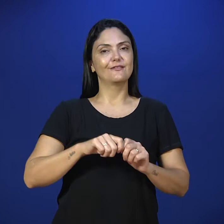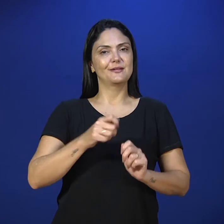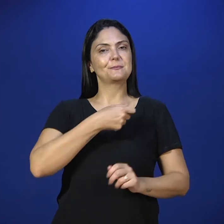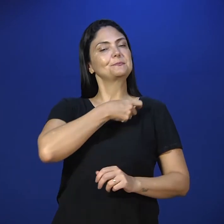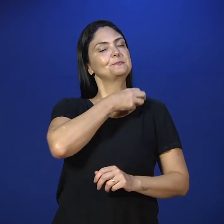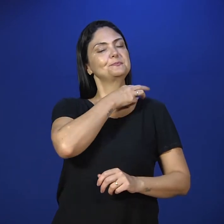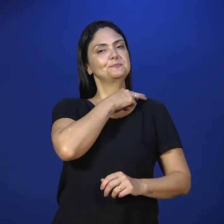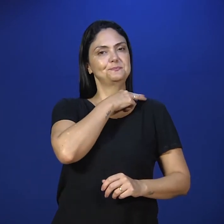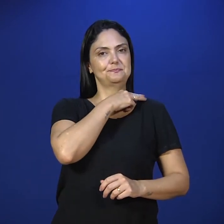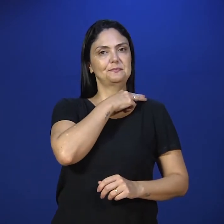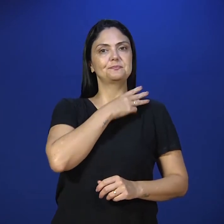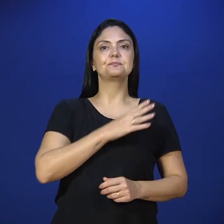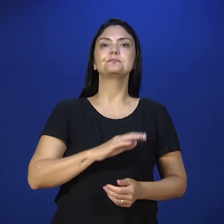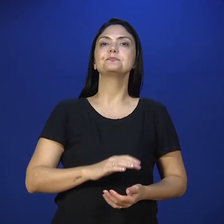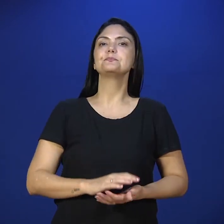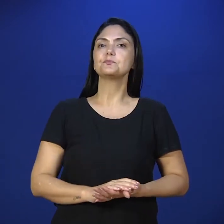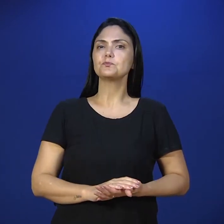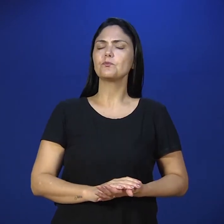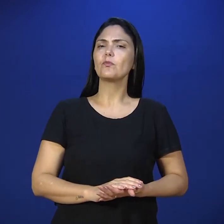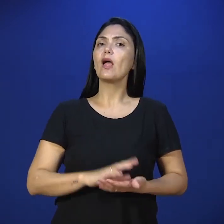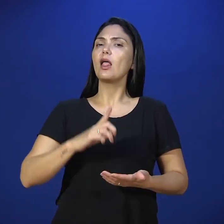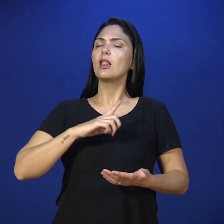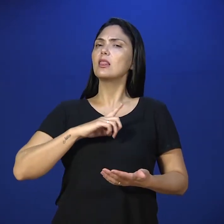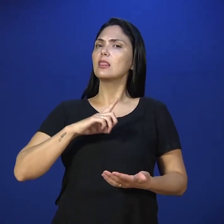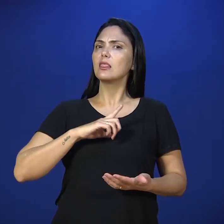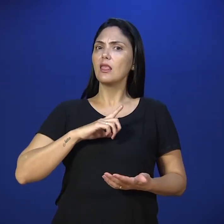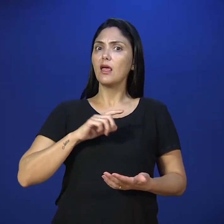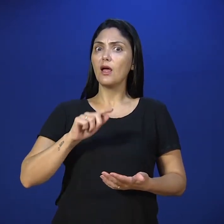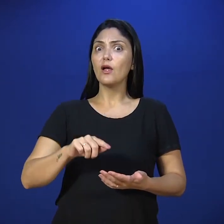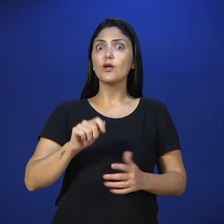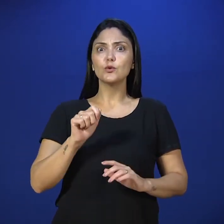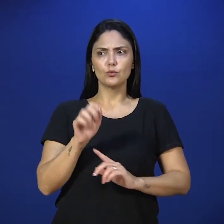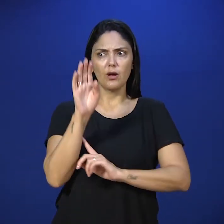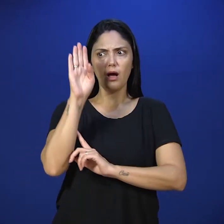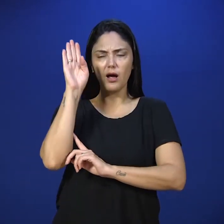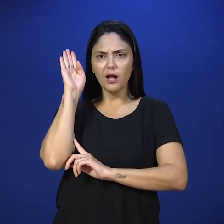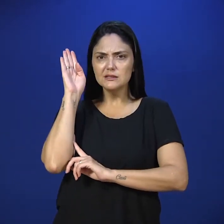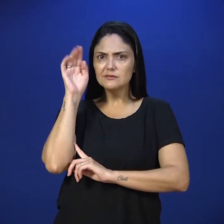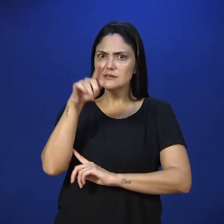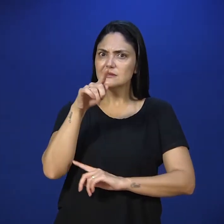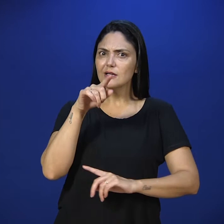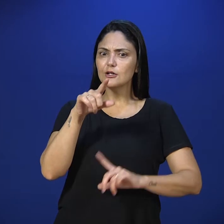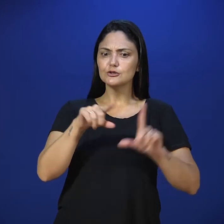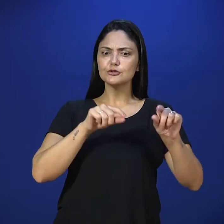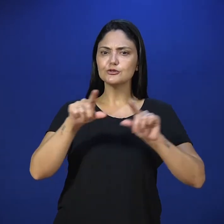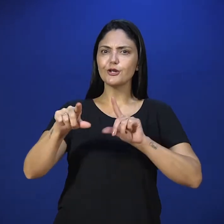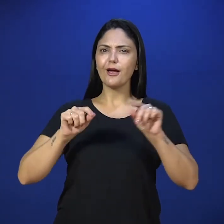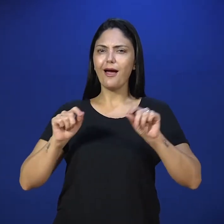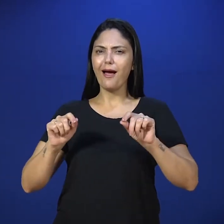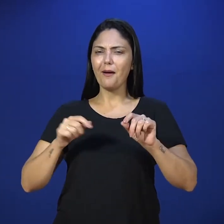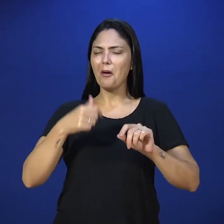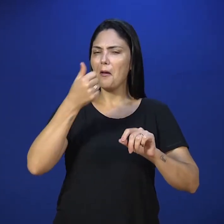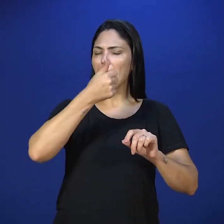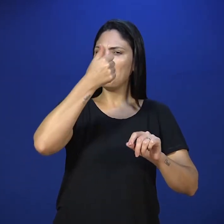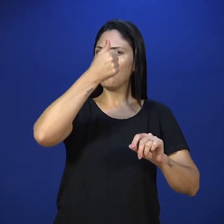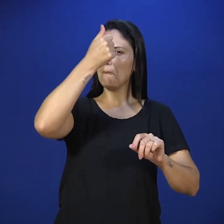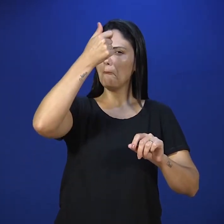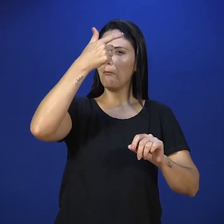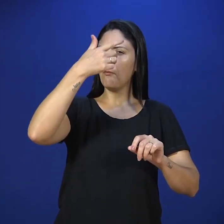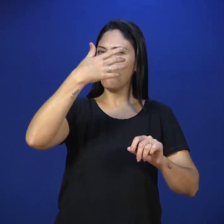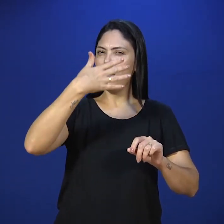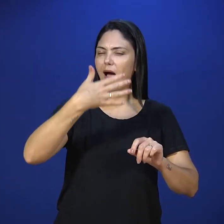médio. 6. Serão considerados classificados e chamados à matrícula os primeiros colocados,